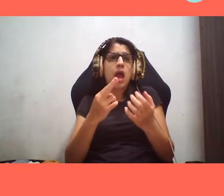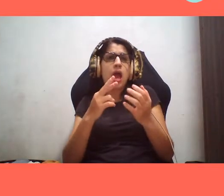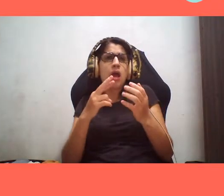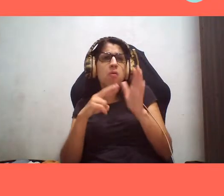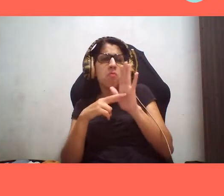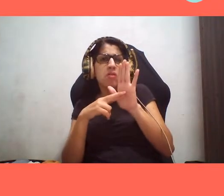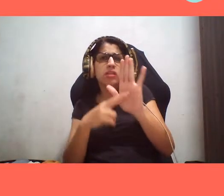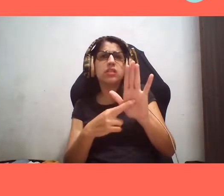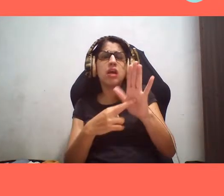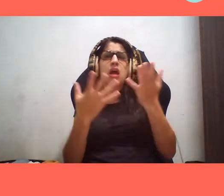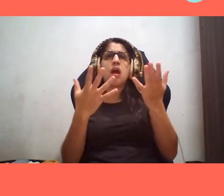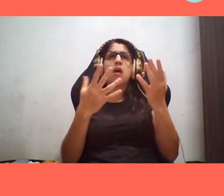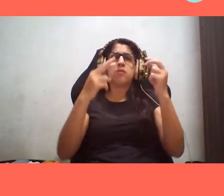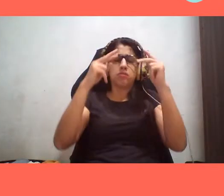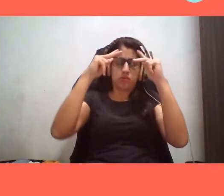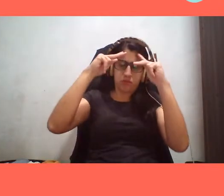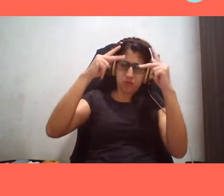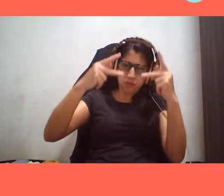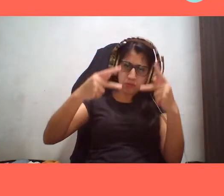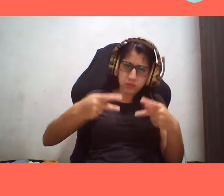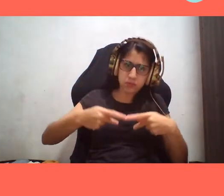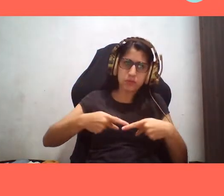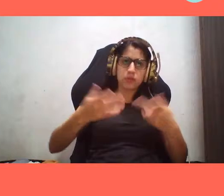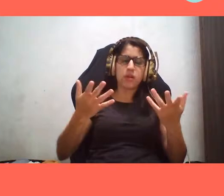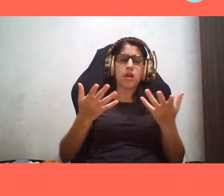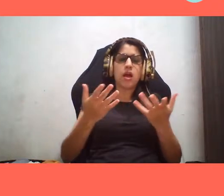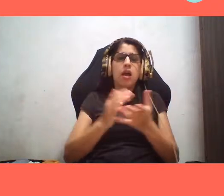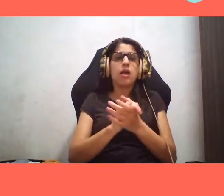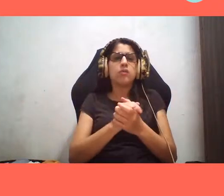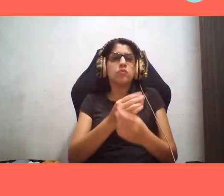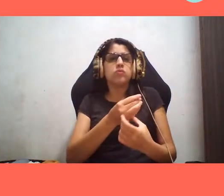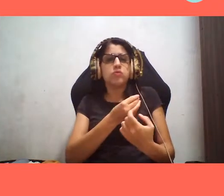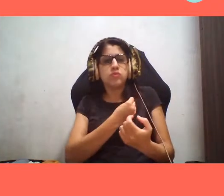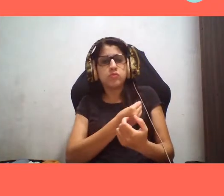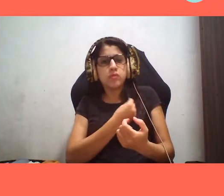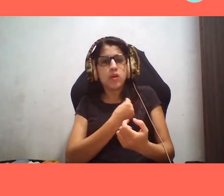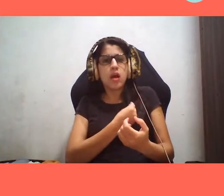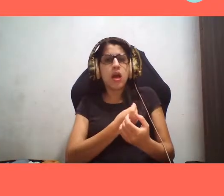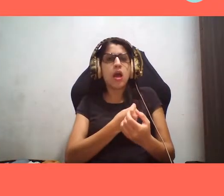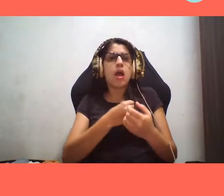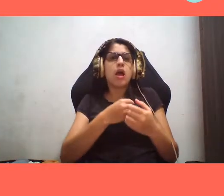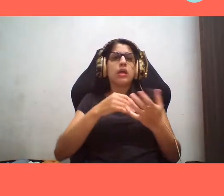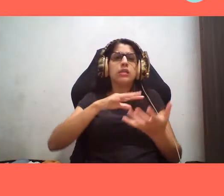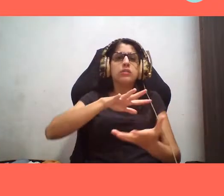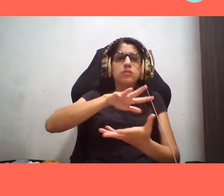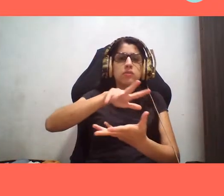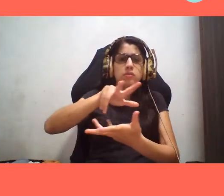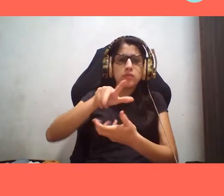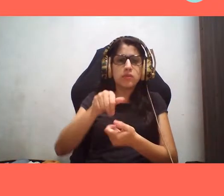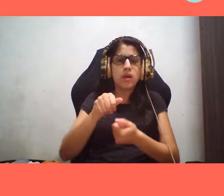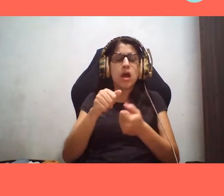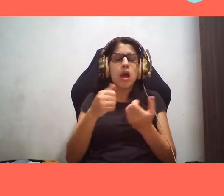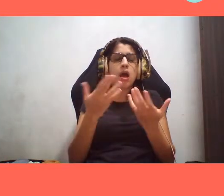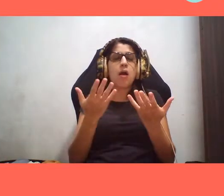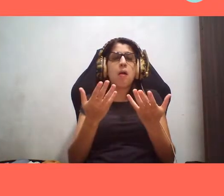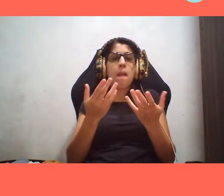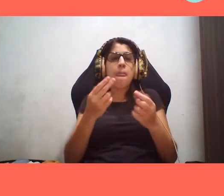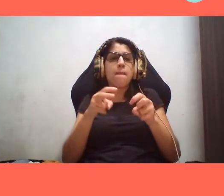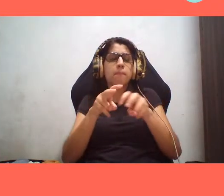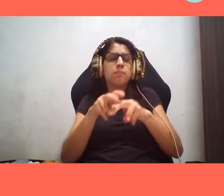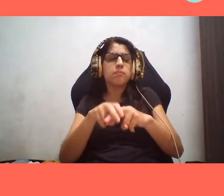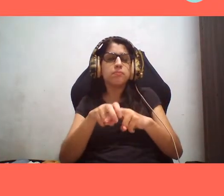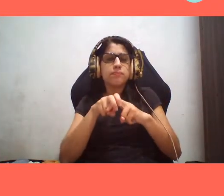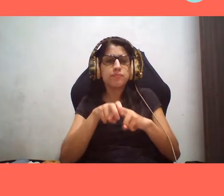representamos uma das múltiplas formas de vida que existem nesse planeta. E, por isso, assumir